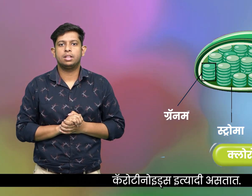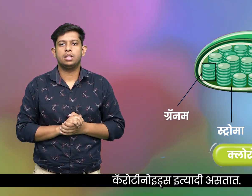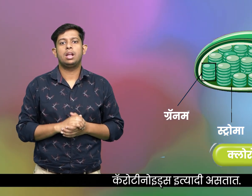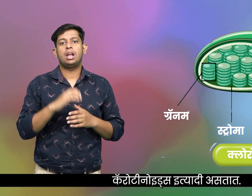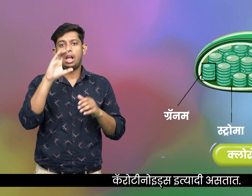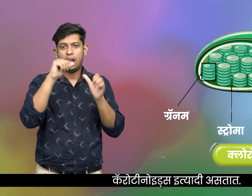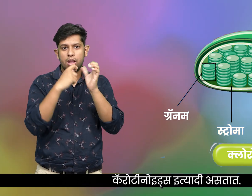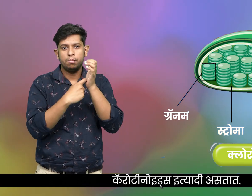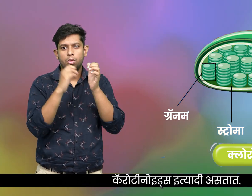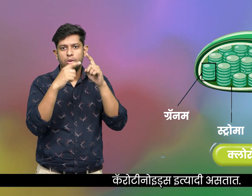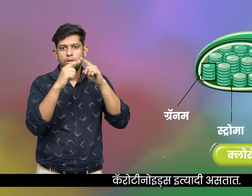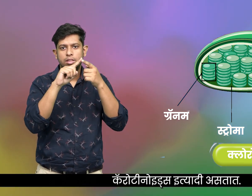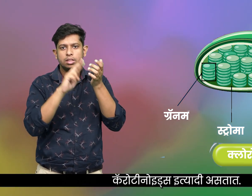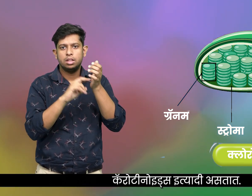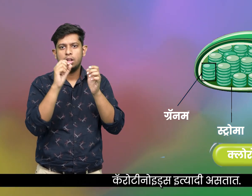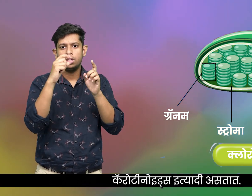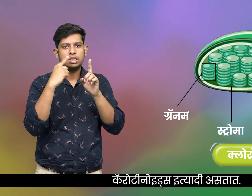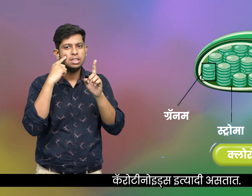कॅरोटेनॉइड्स इत्यादी असतात.